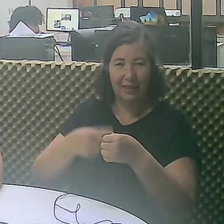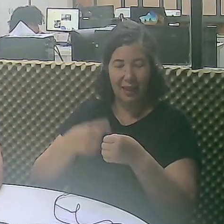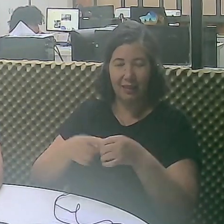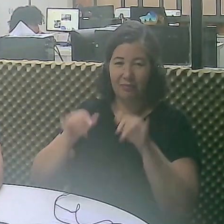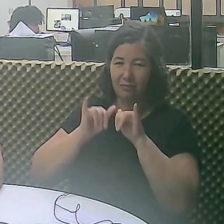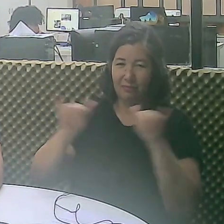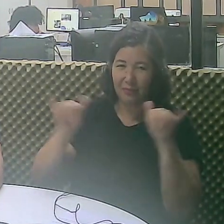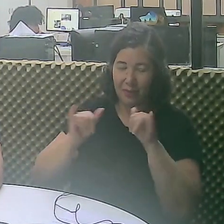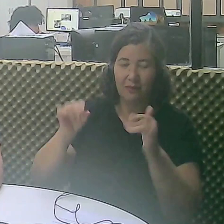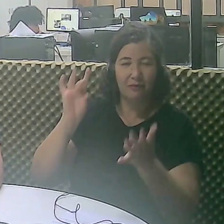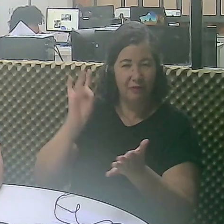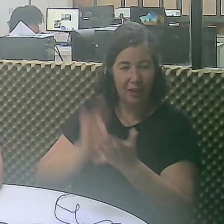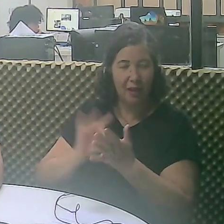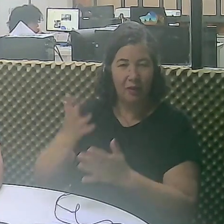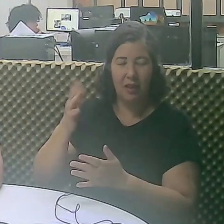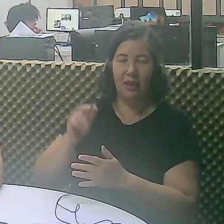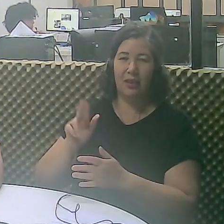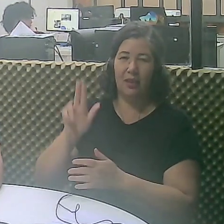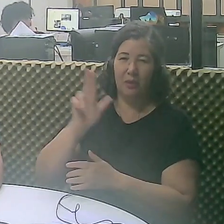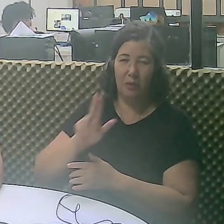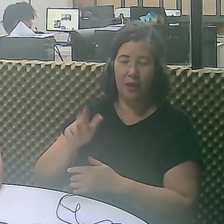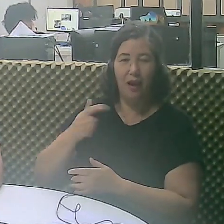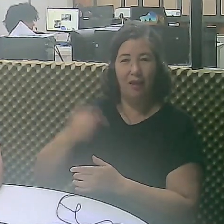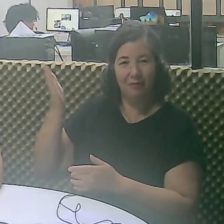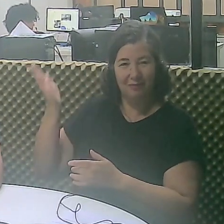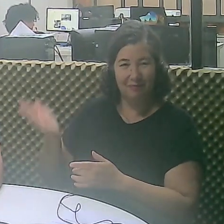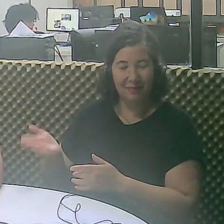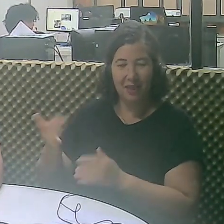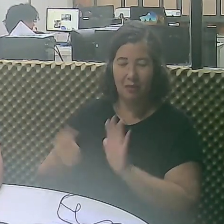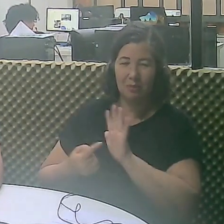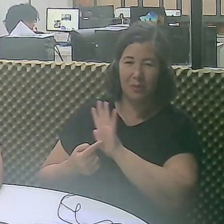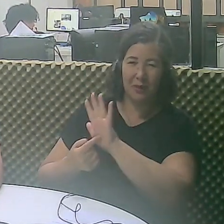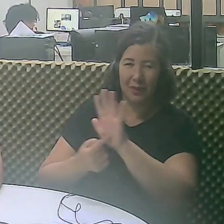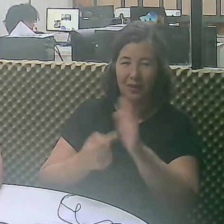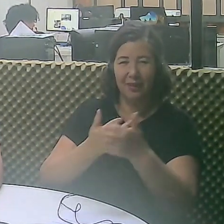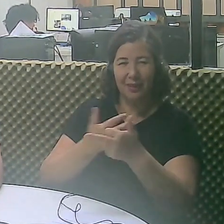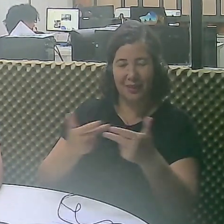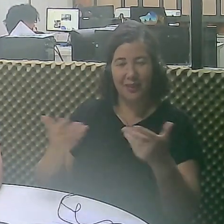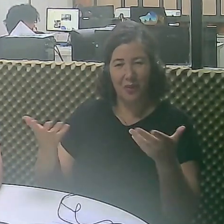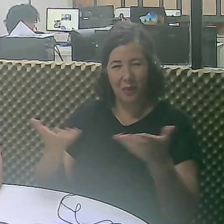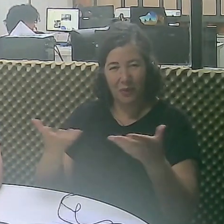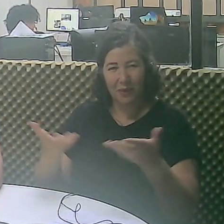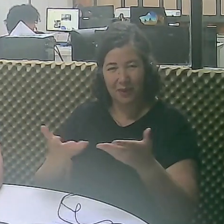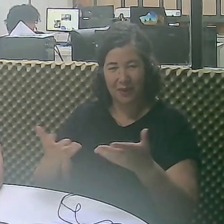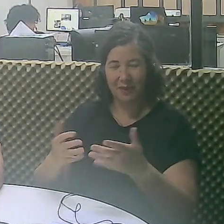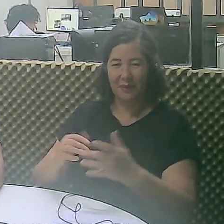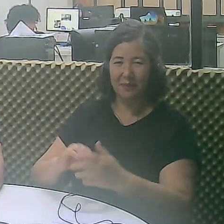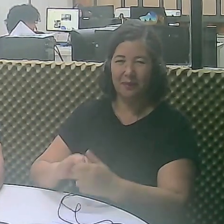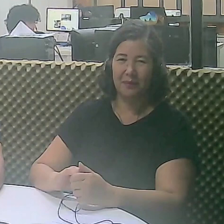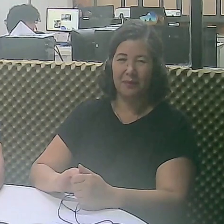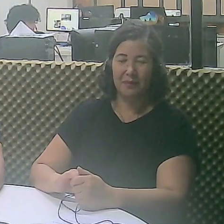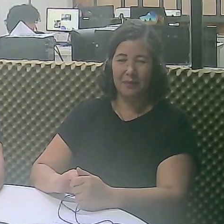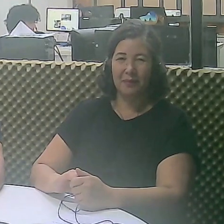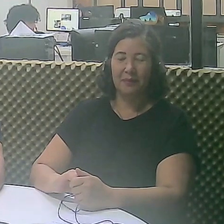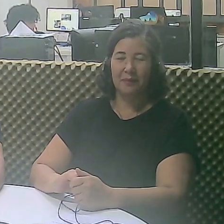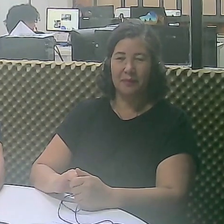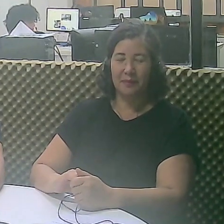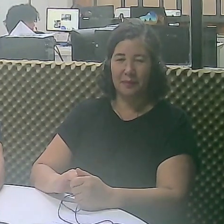acontece em Uberlândia. Eu sou o Fernando Cassi e começamos com os destaques da edição de hoje.